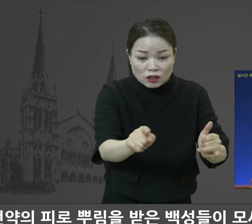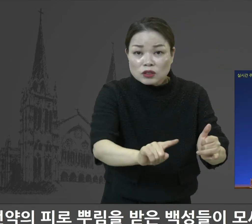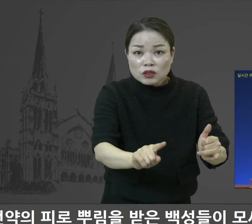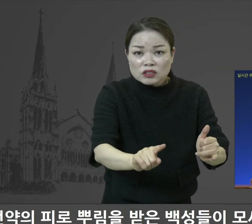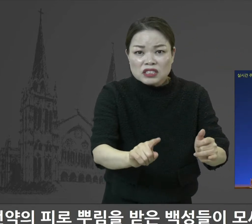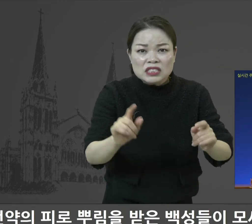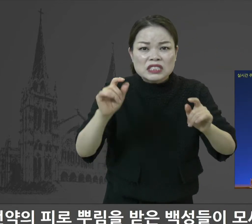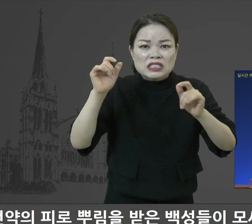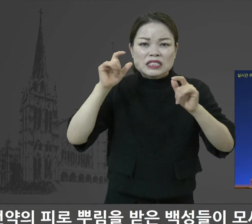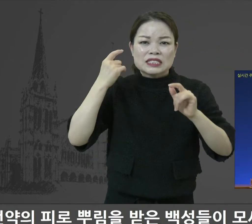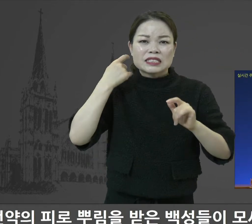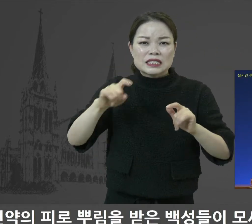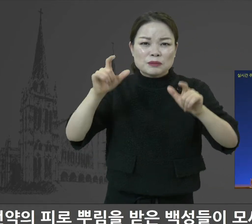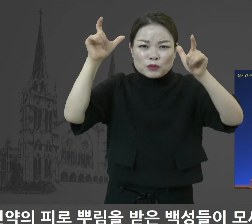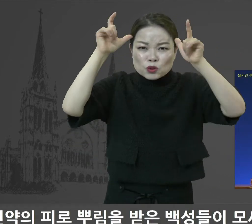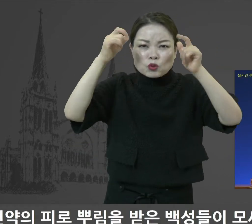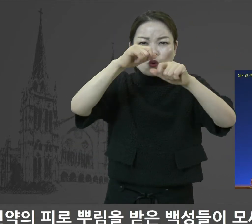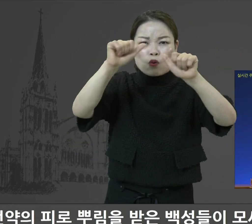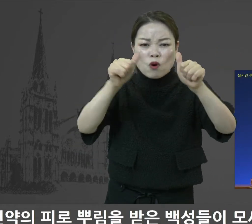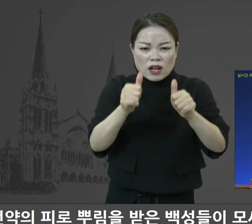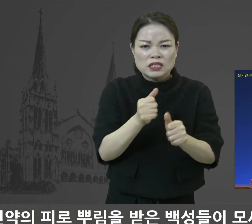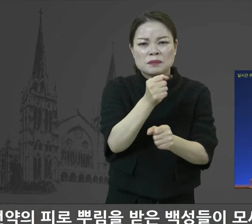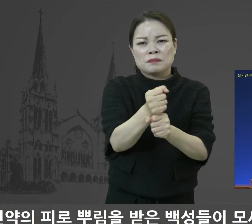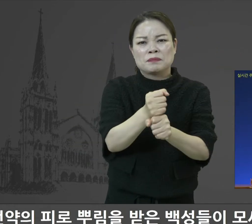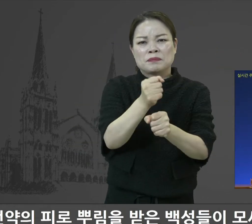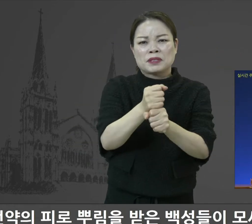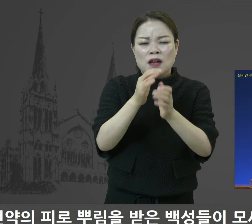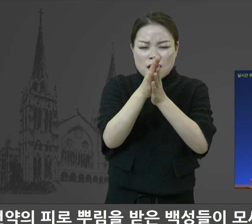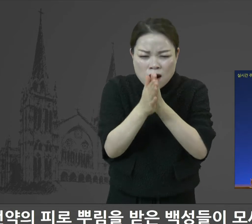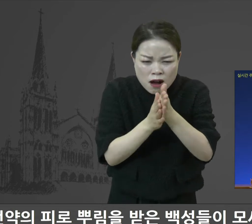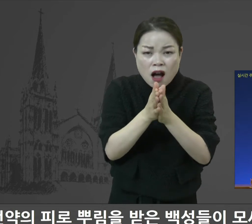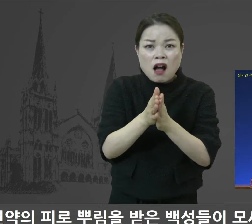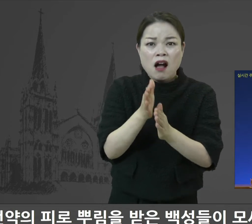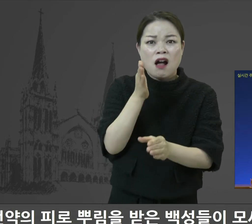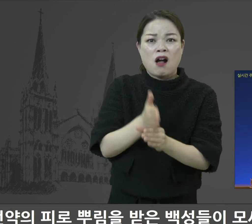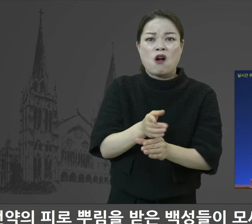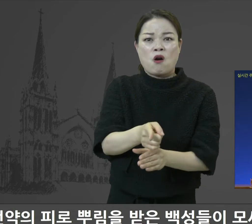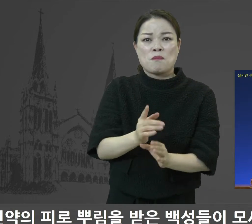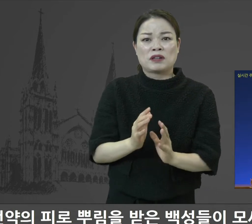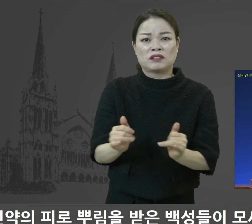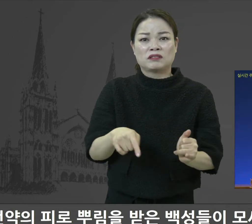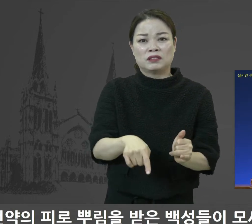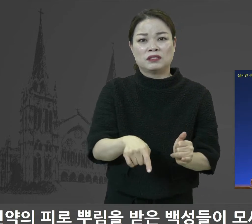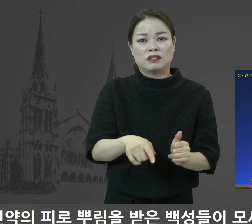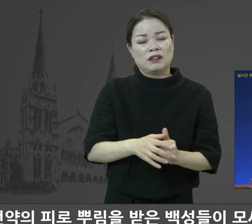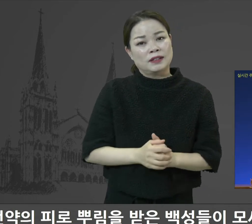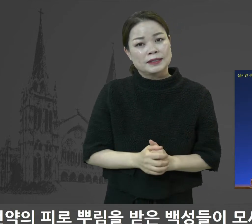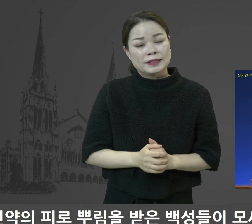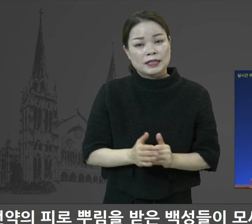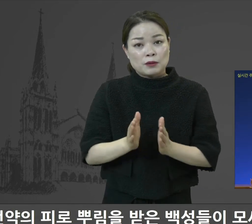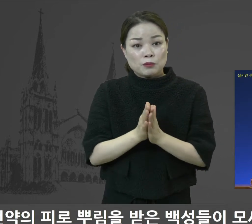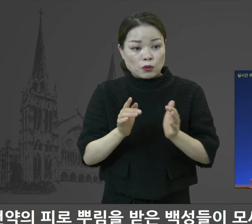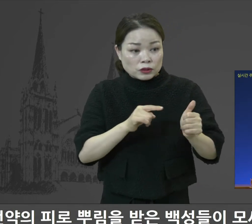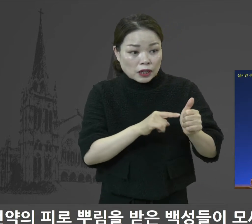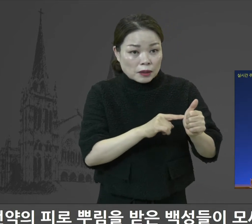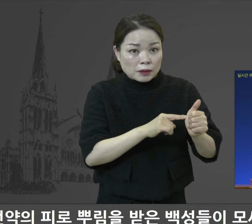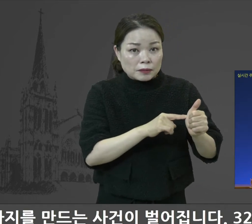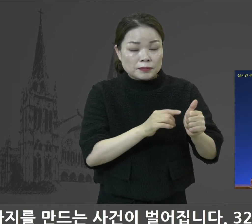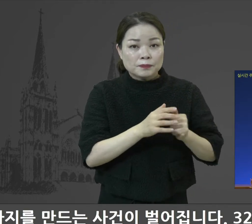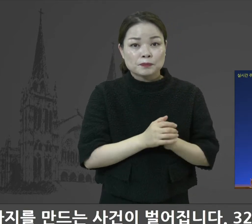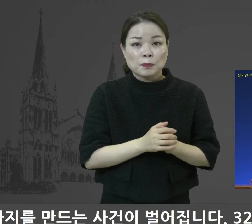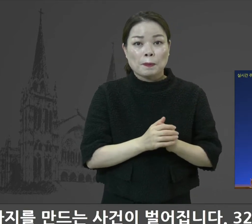만드는 사건이 벌어지고 있는 겁니다. 자, 그게 32장입니다. 29장은 모세가 이게 그 하나님께 받은